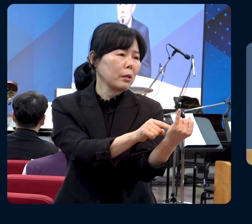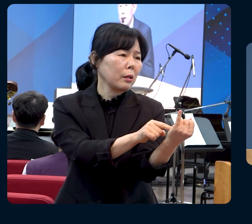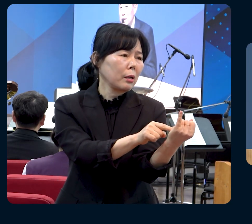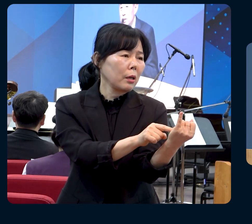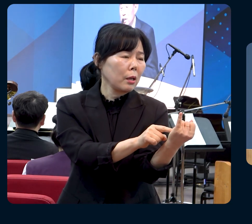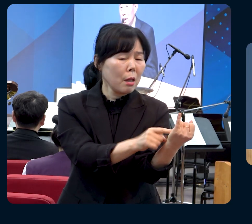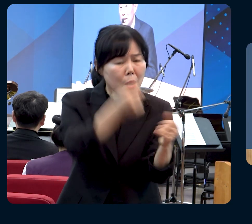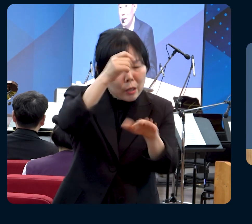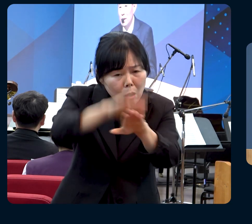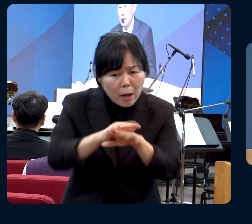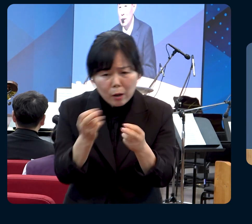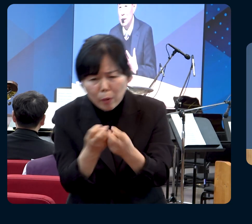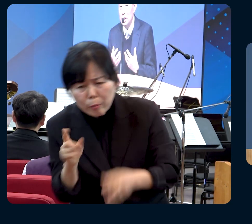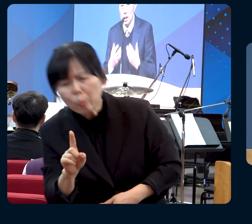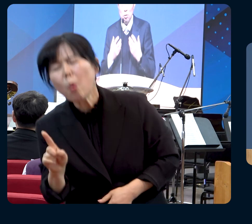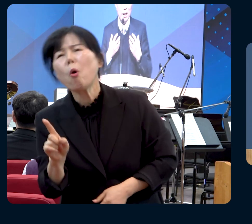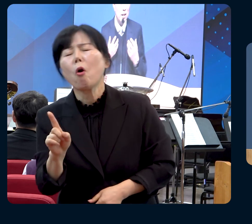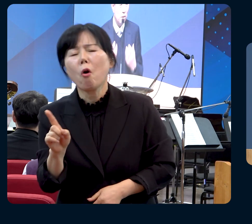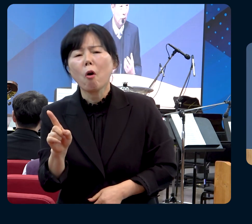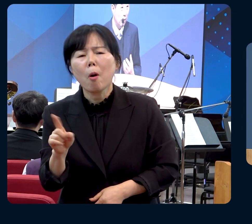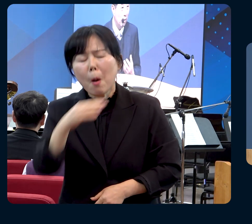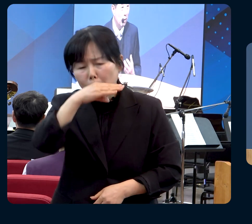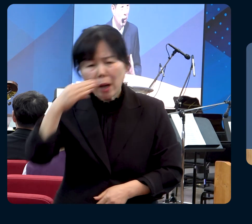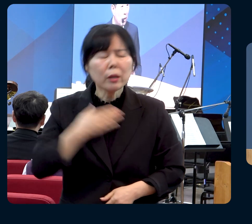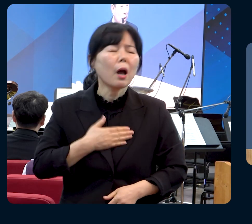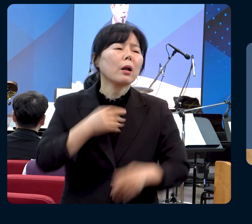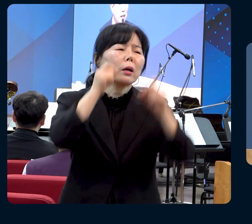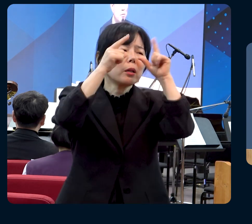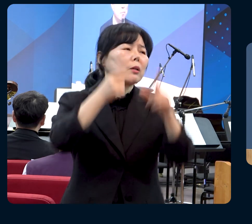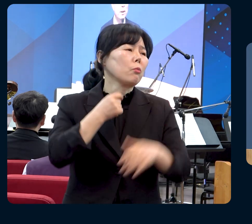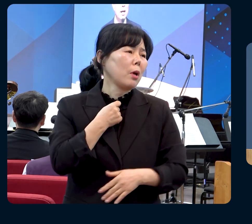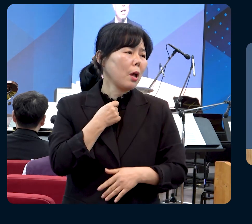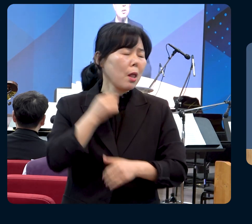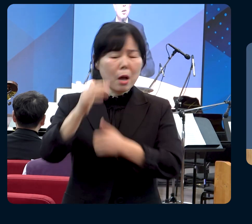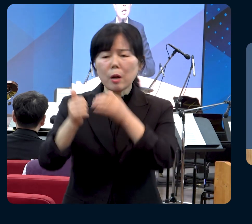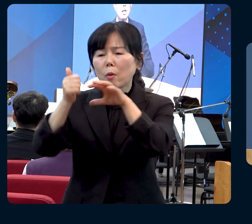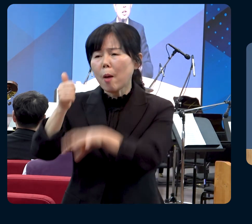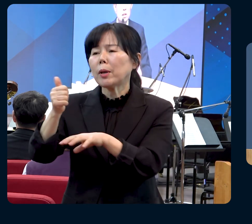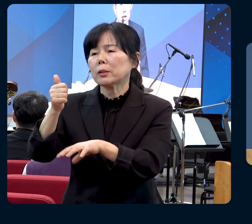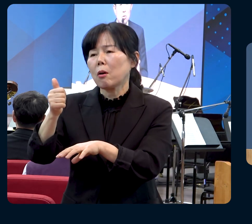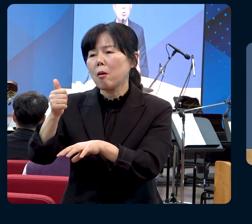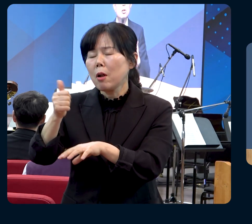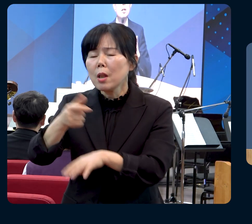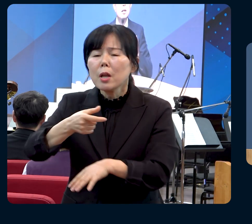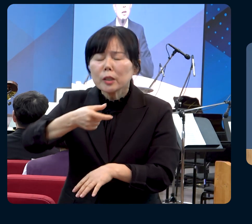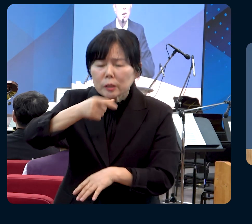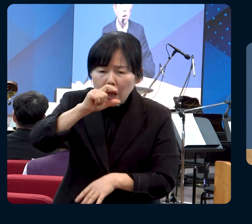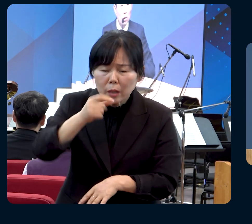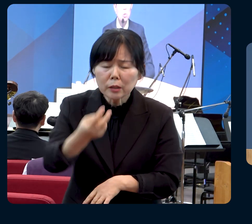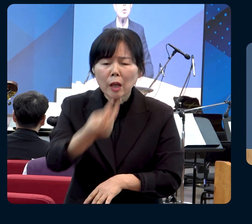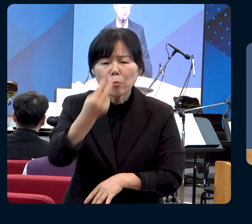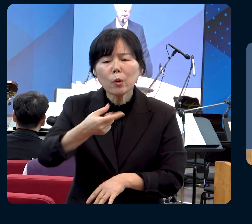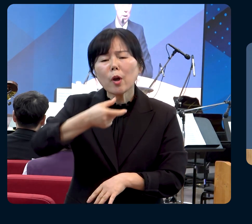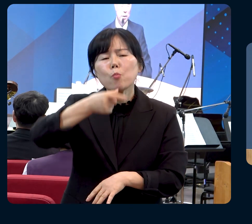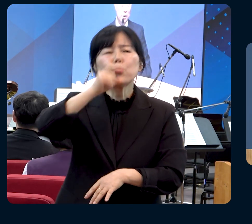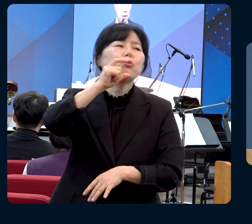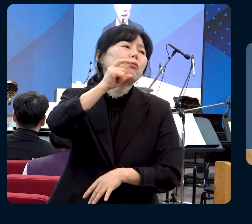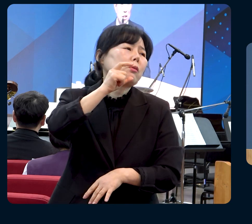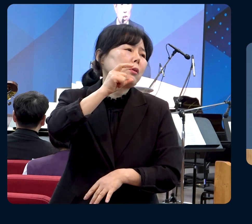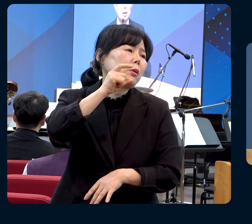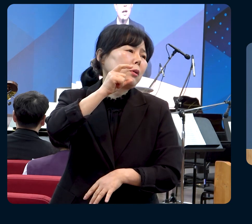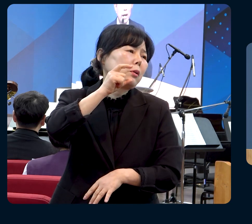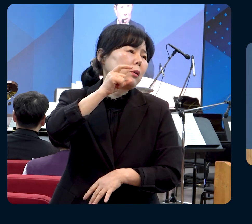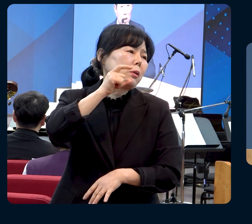어떻게 예배하는지 제대로 알아서 그 하나님 앞에 나가서 그 생수를 얻고 싶어하는,